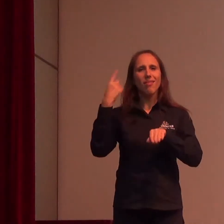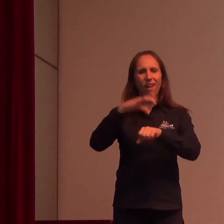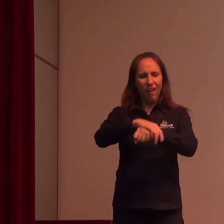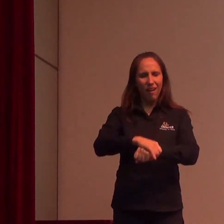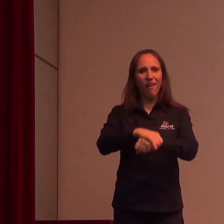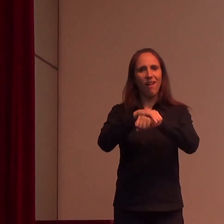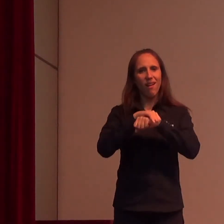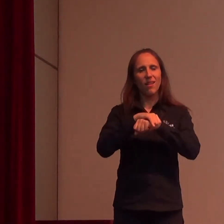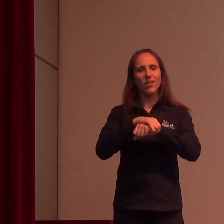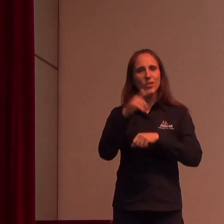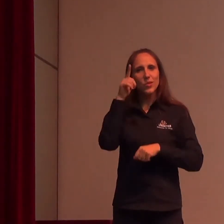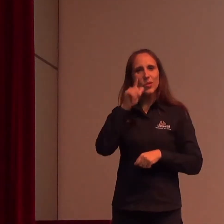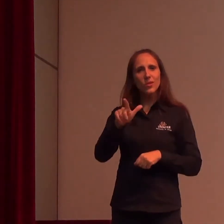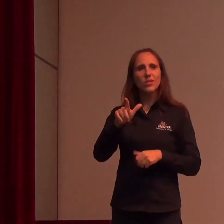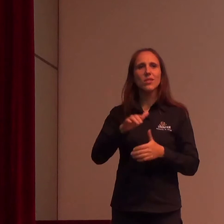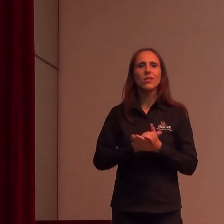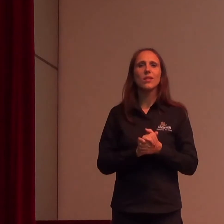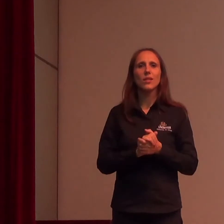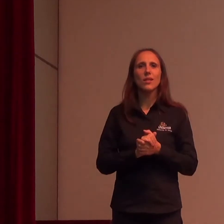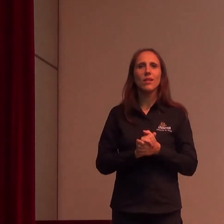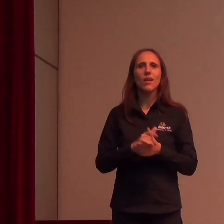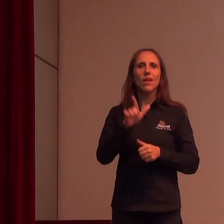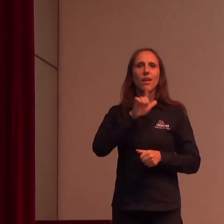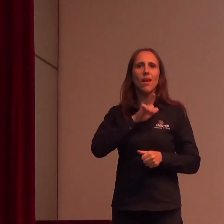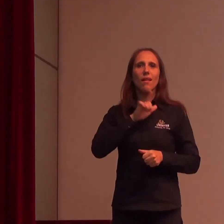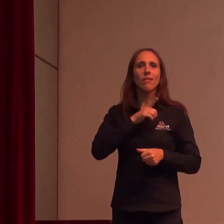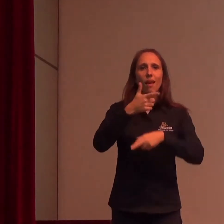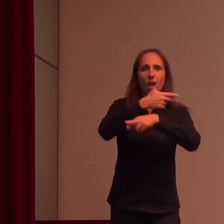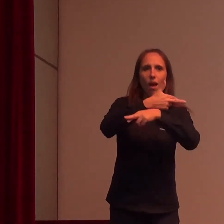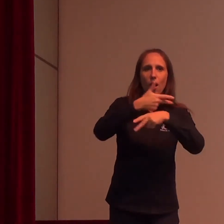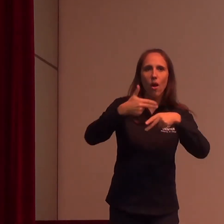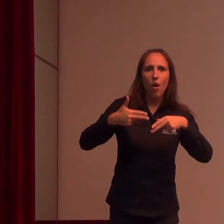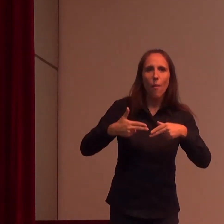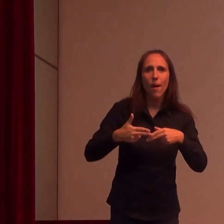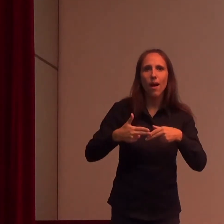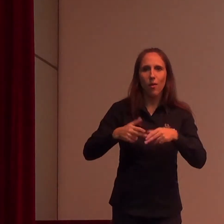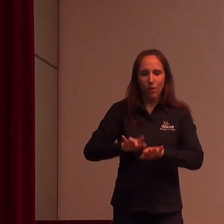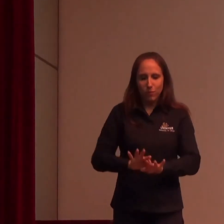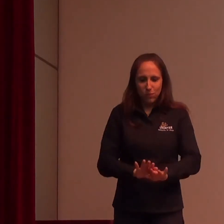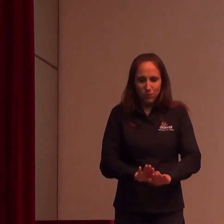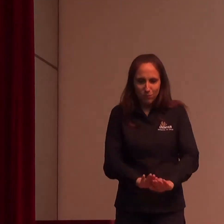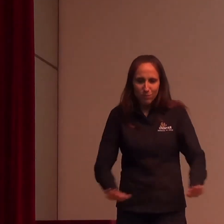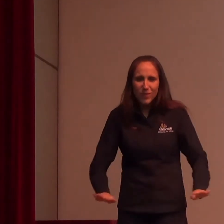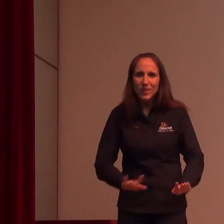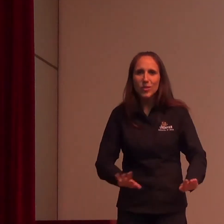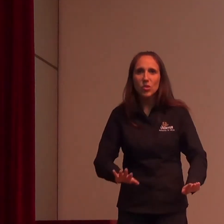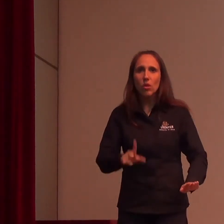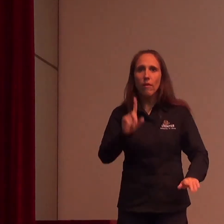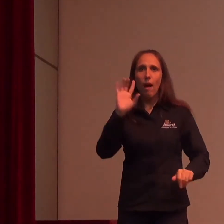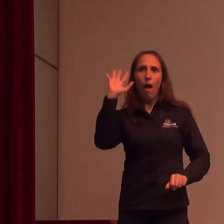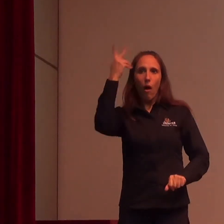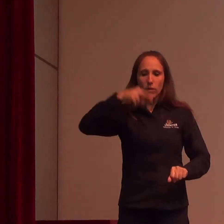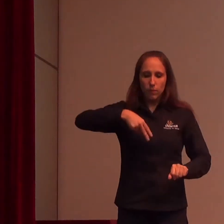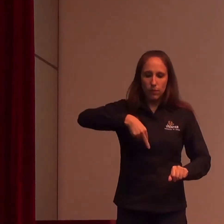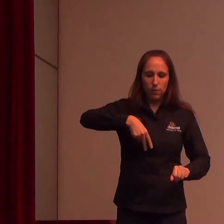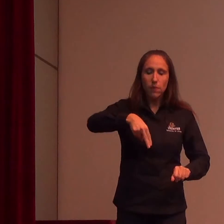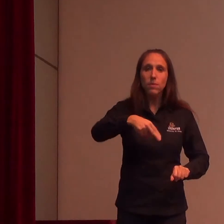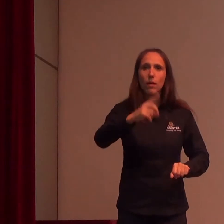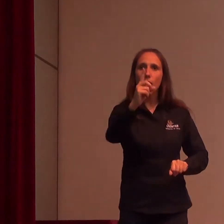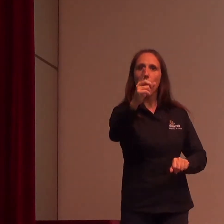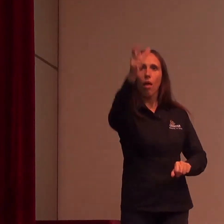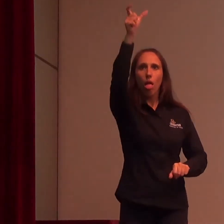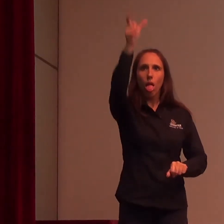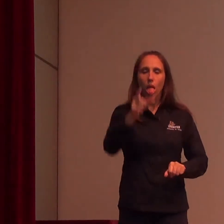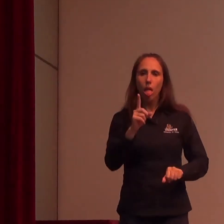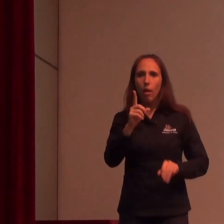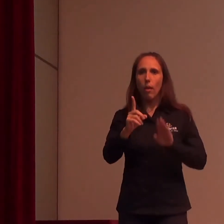tenha, por exemplo, um piso podotátil que leve até o poste, né? Então, assim, a gente que atua nessa área e que tem